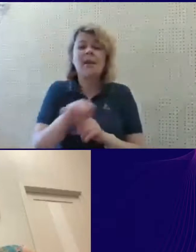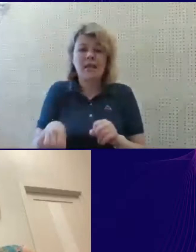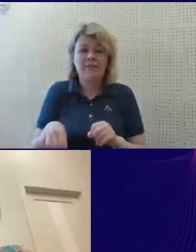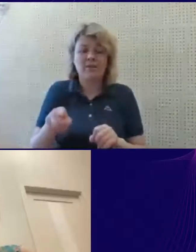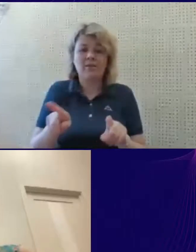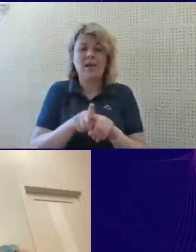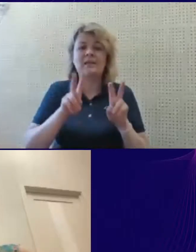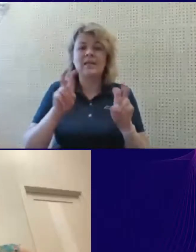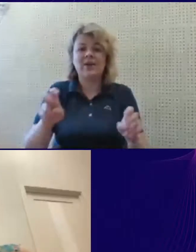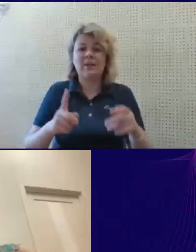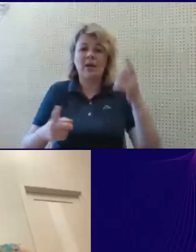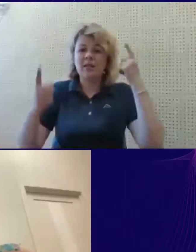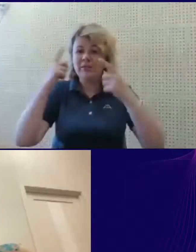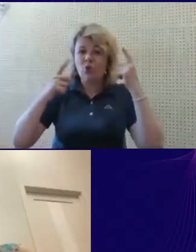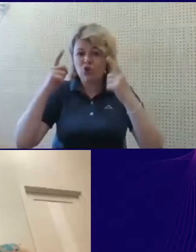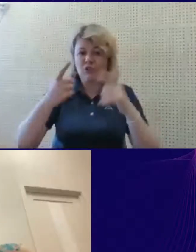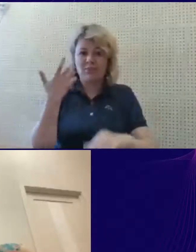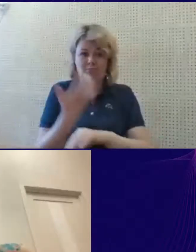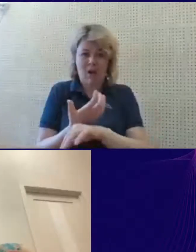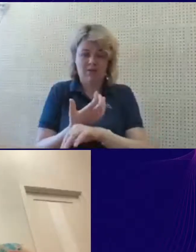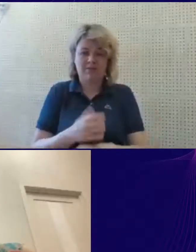преодолевать так называемый творческий брак.